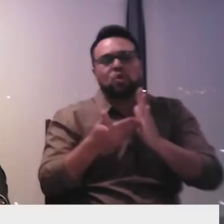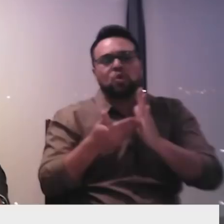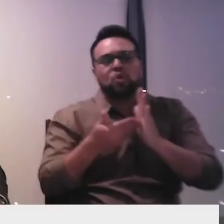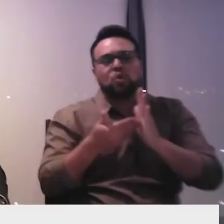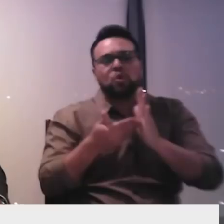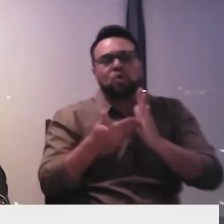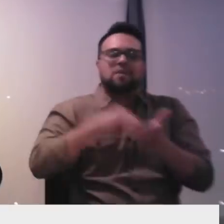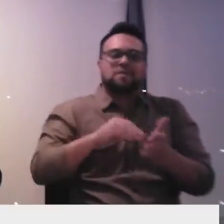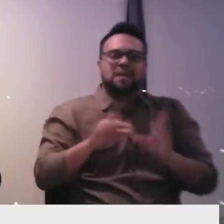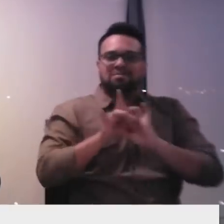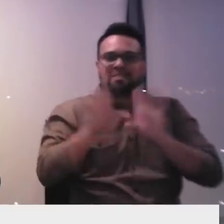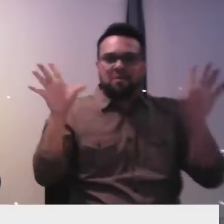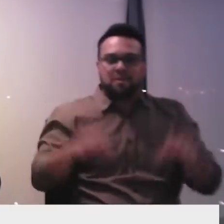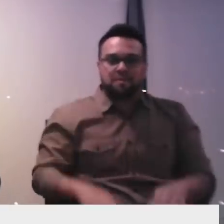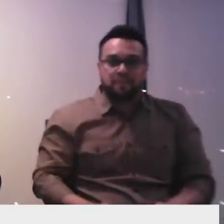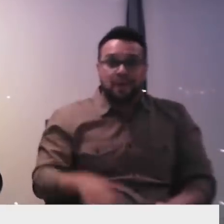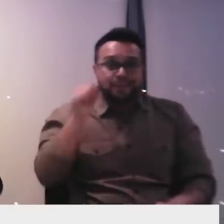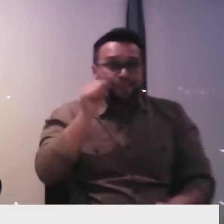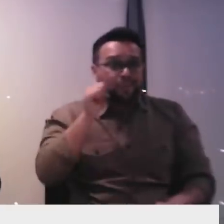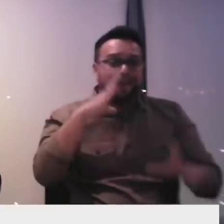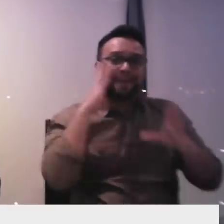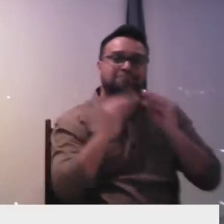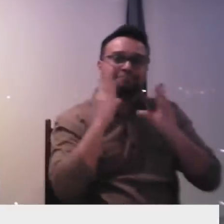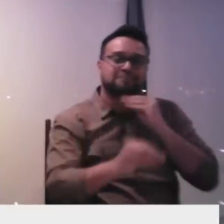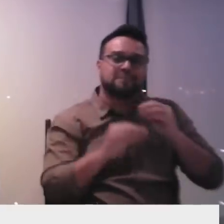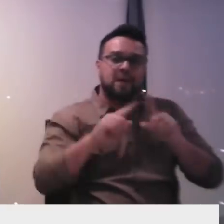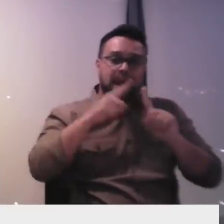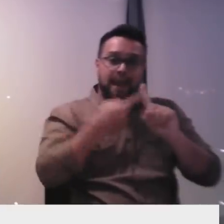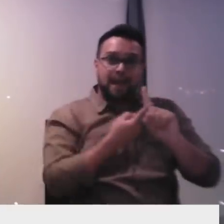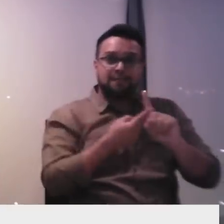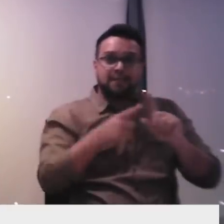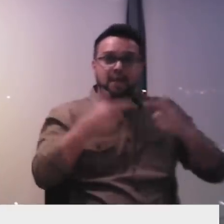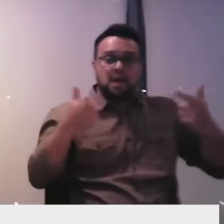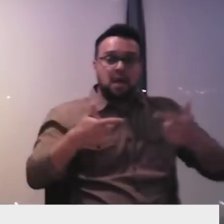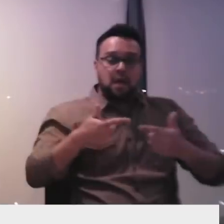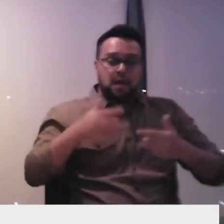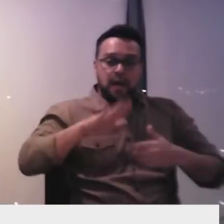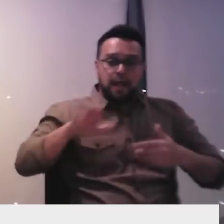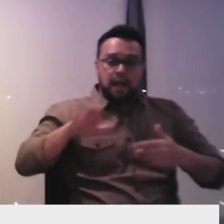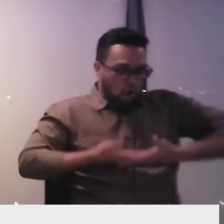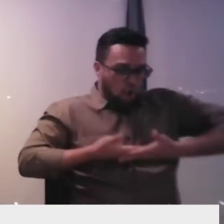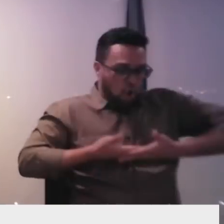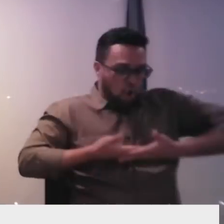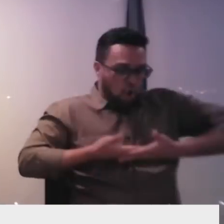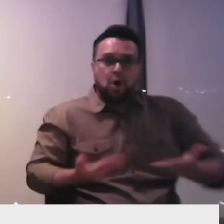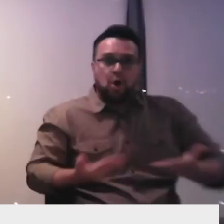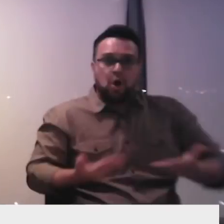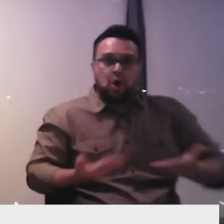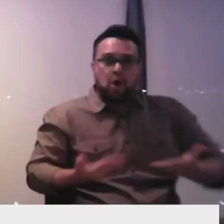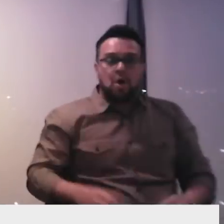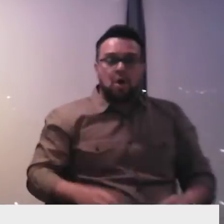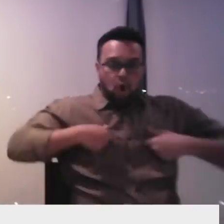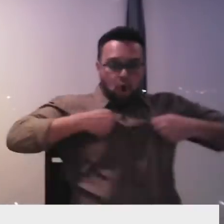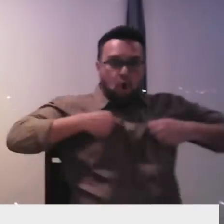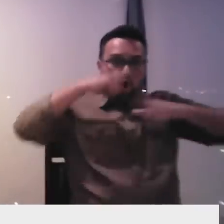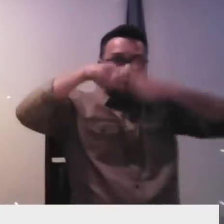democracia. Mulheres que chegam, muitas grávidas, uma criança no colo, outra no braço, uma trouxa de